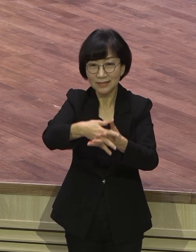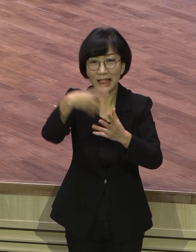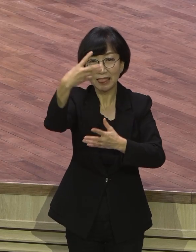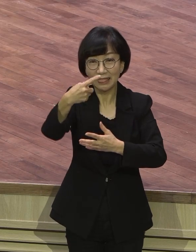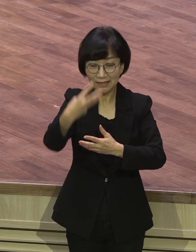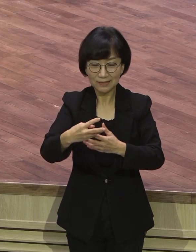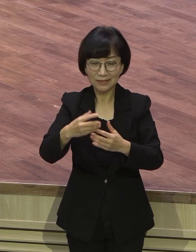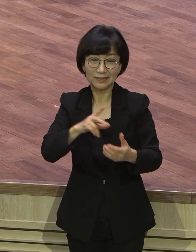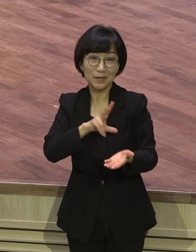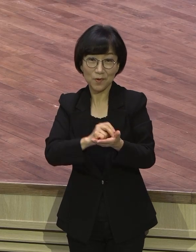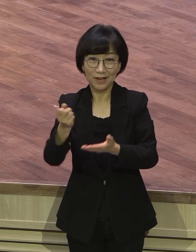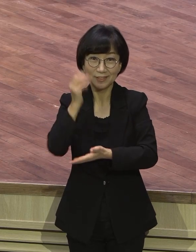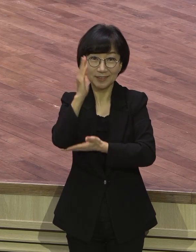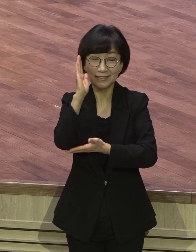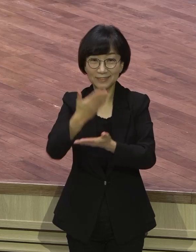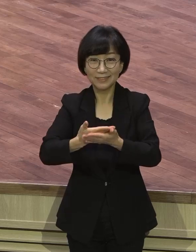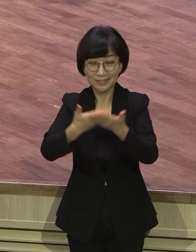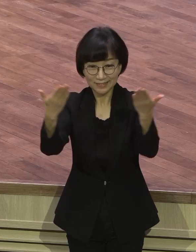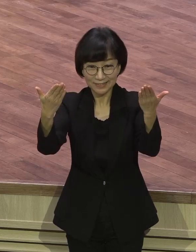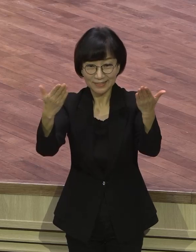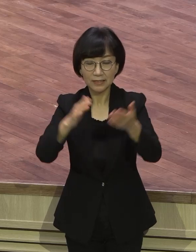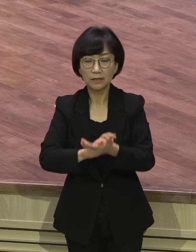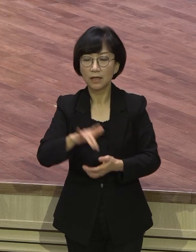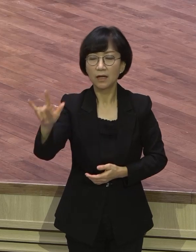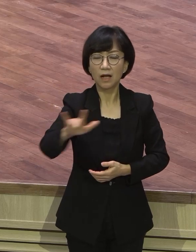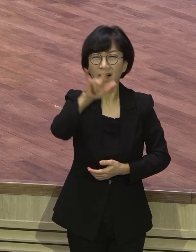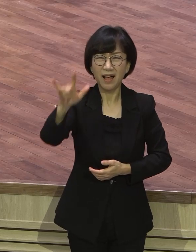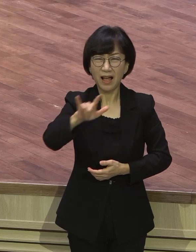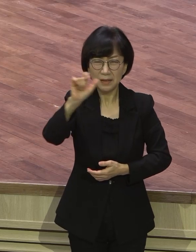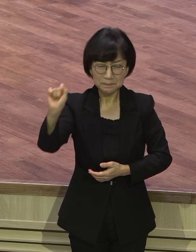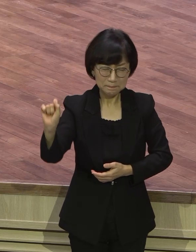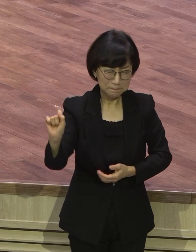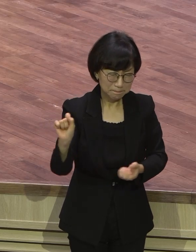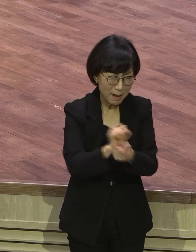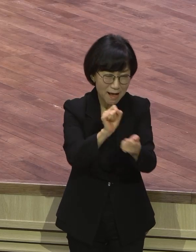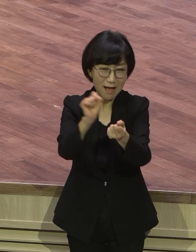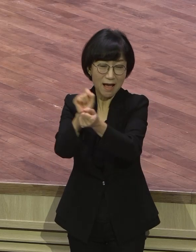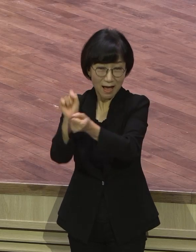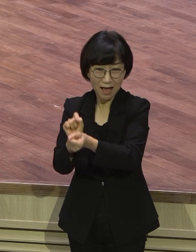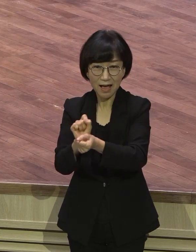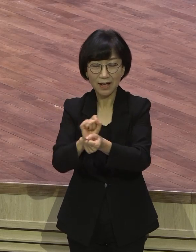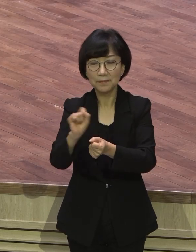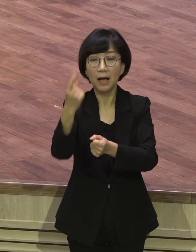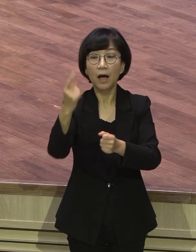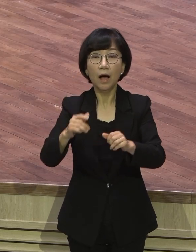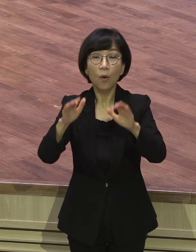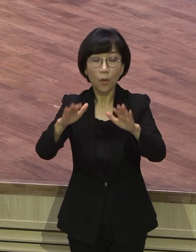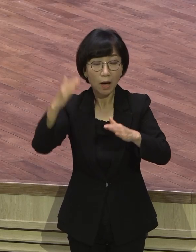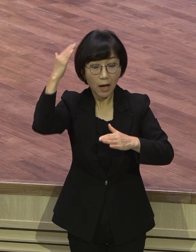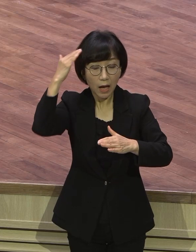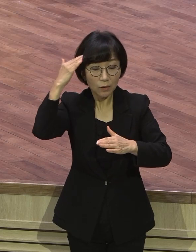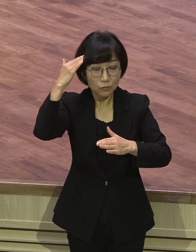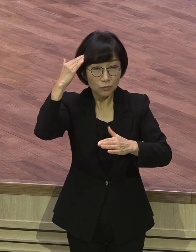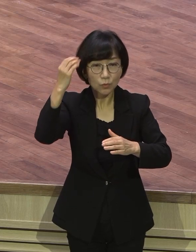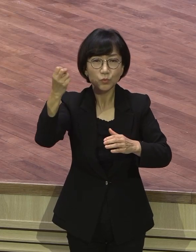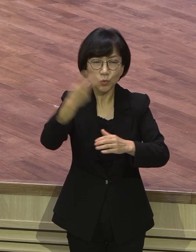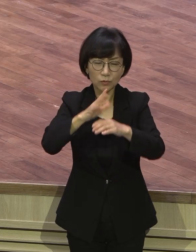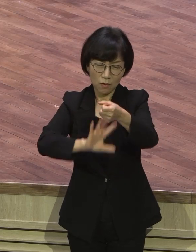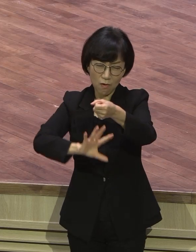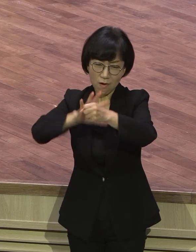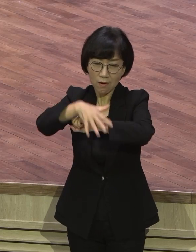코로나19 바이러스 확산으로 인해가지고 우리나라뿐만 아니라 지금 전세계 문화가 바뀌고 있어요.